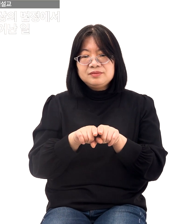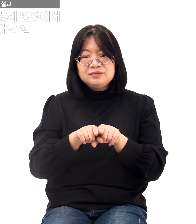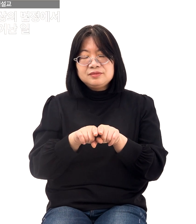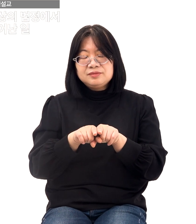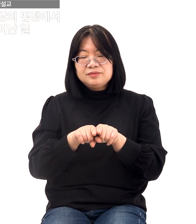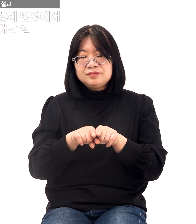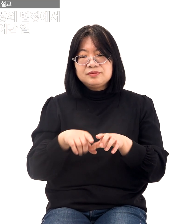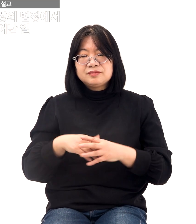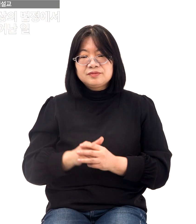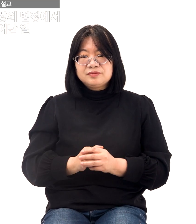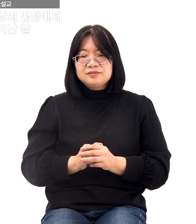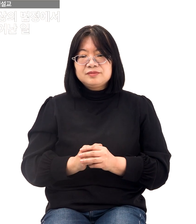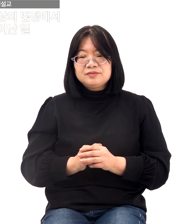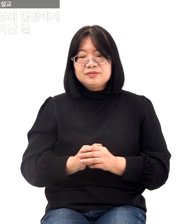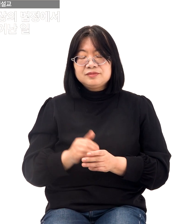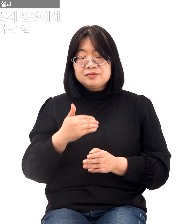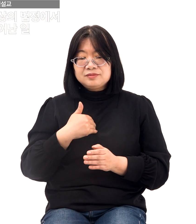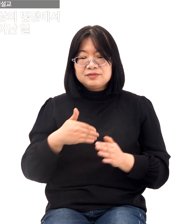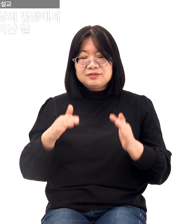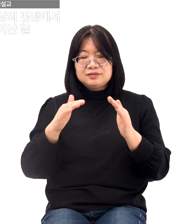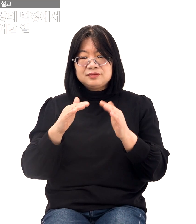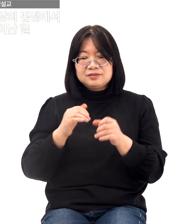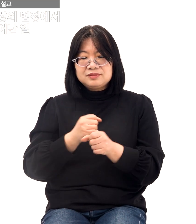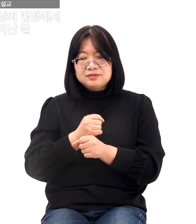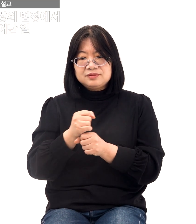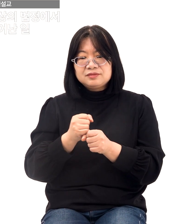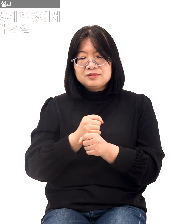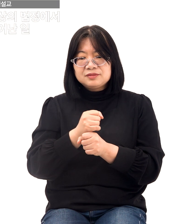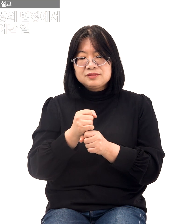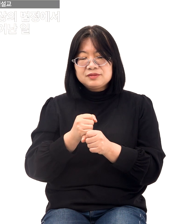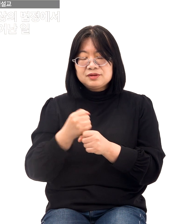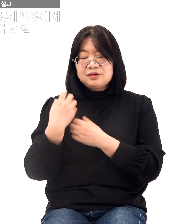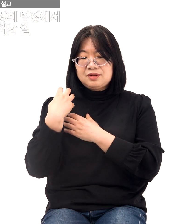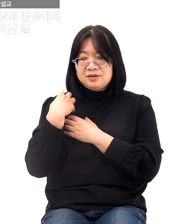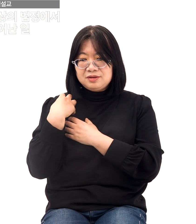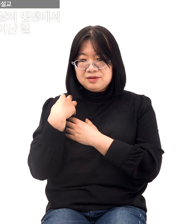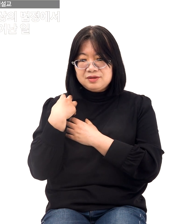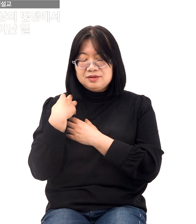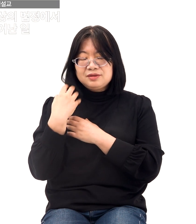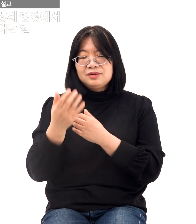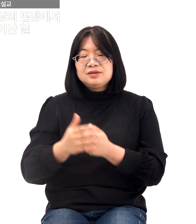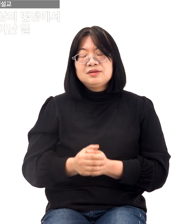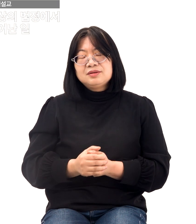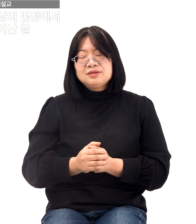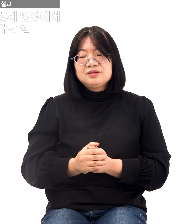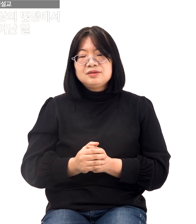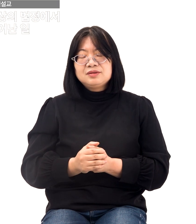함께하며 내 짐을 지시네.